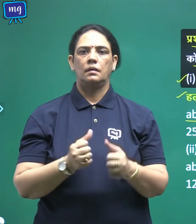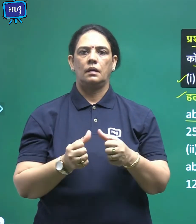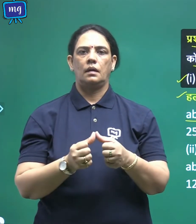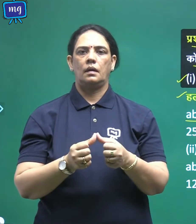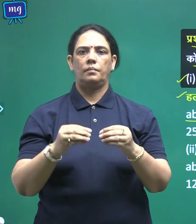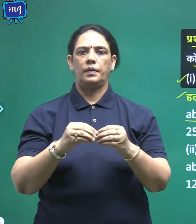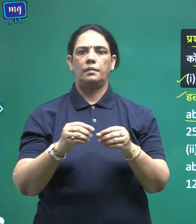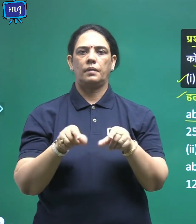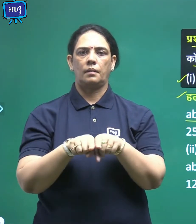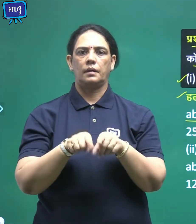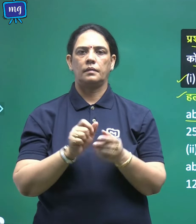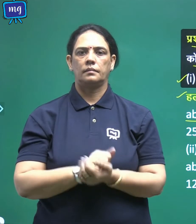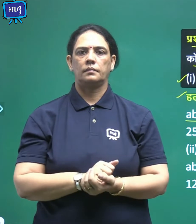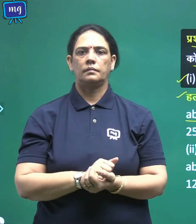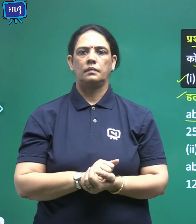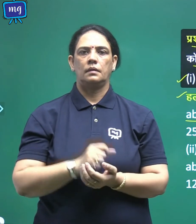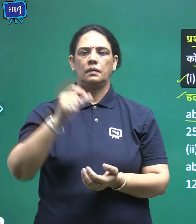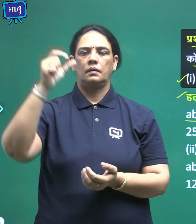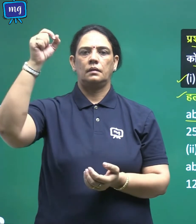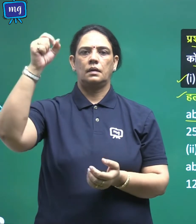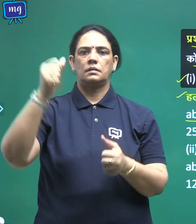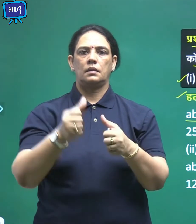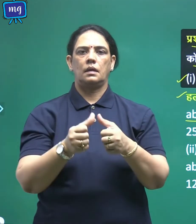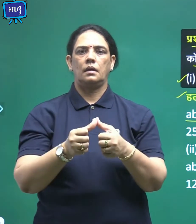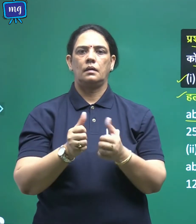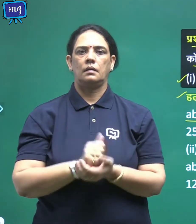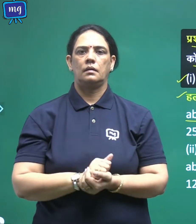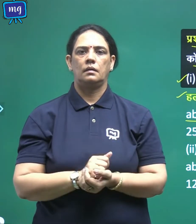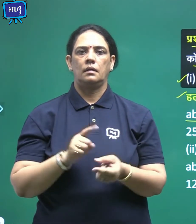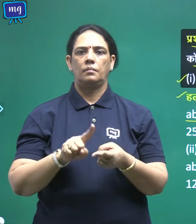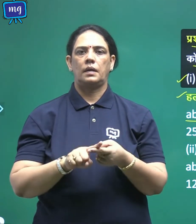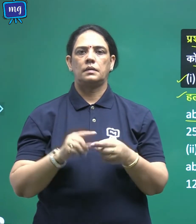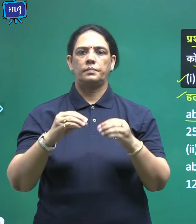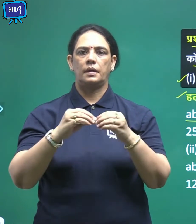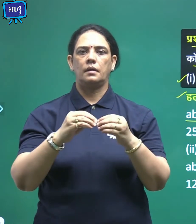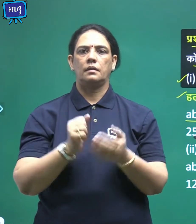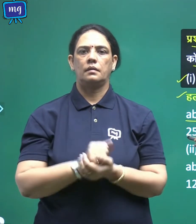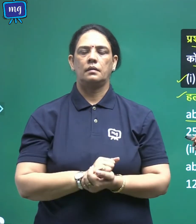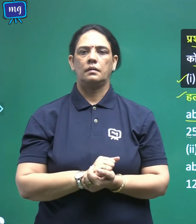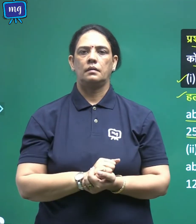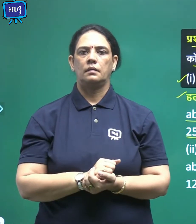बराबर 10 ए प्लस बी,